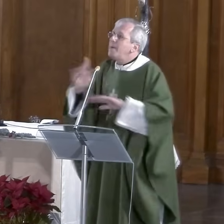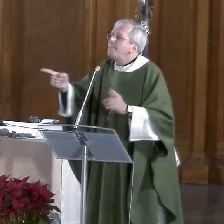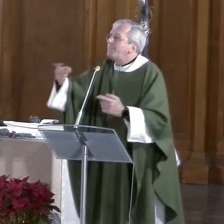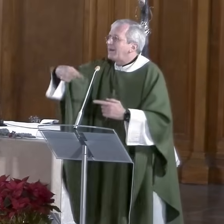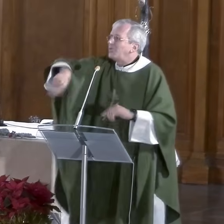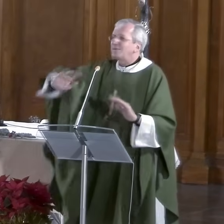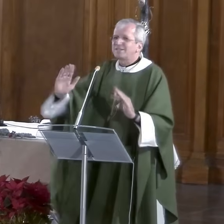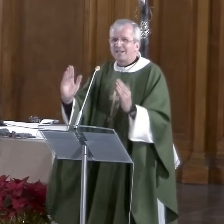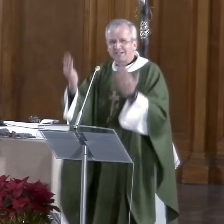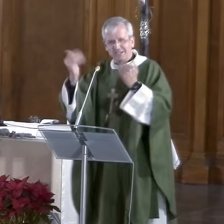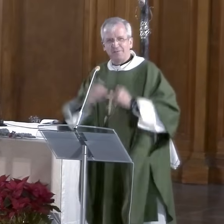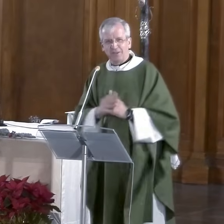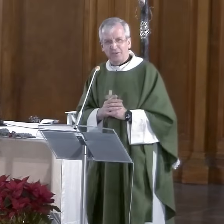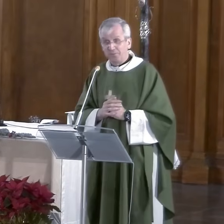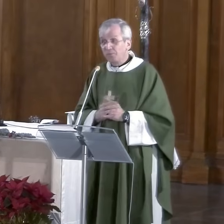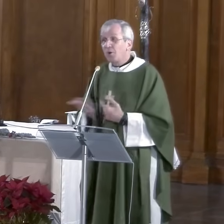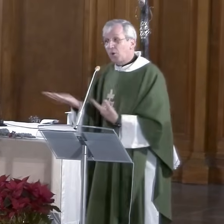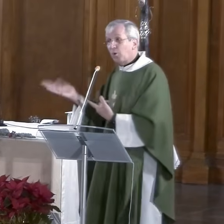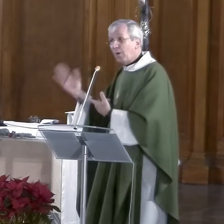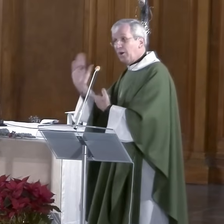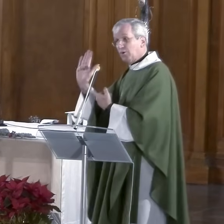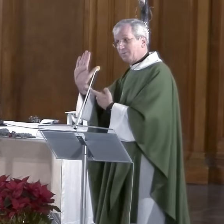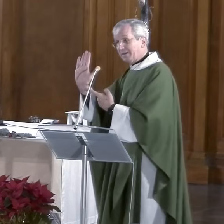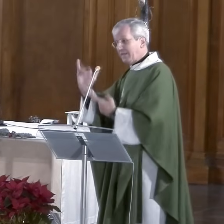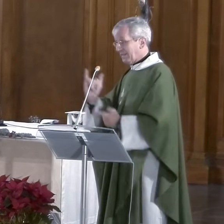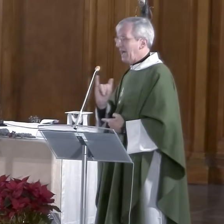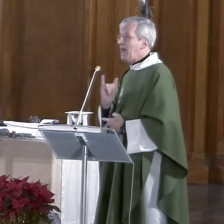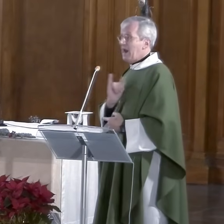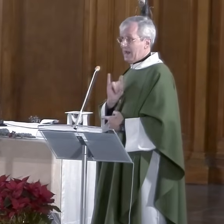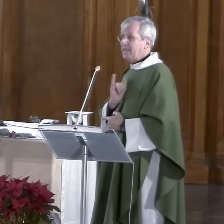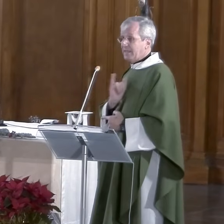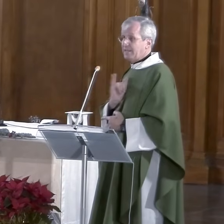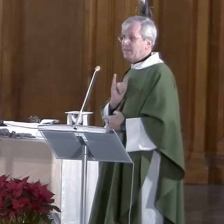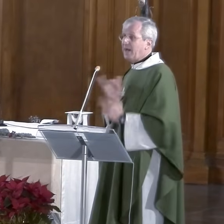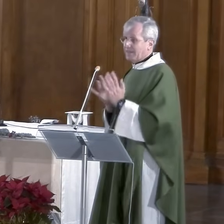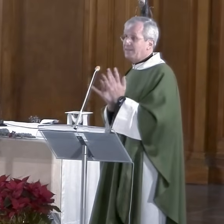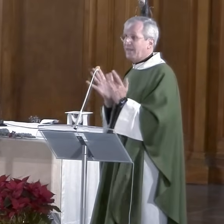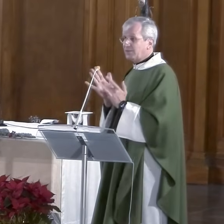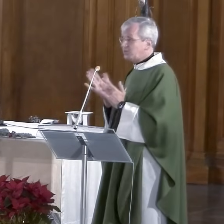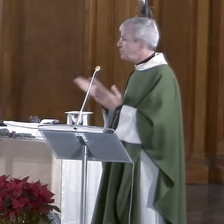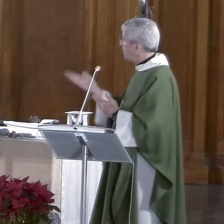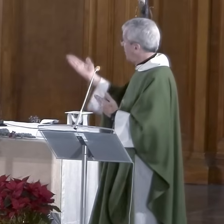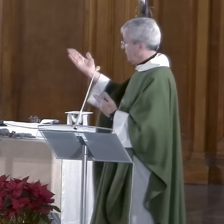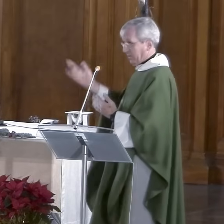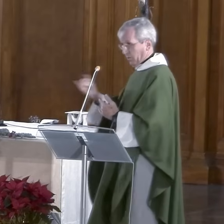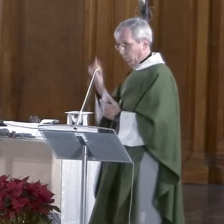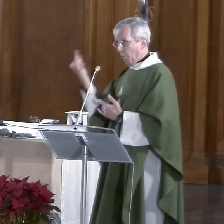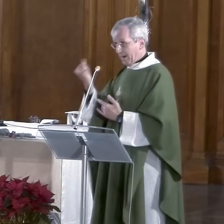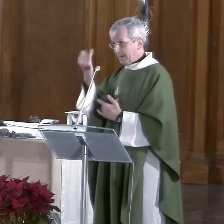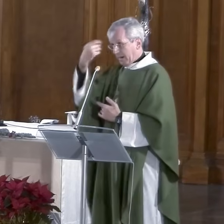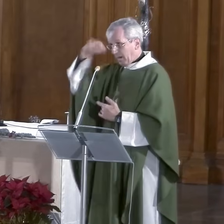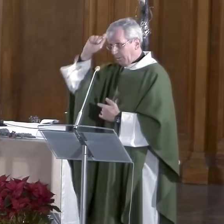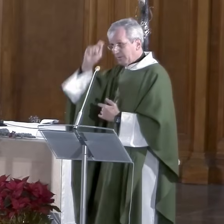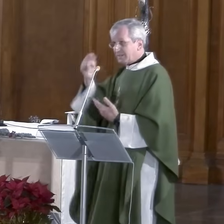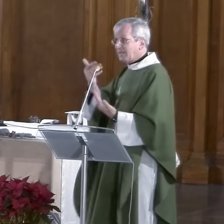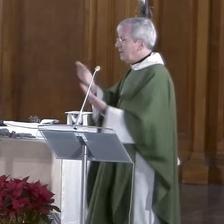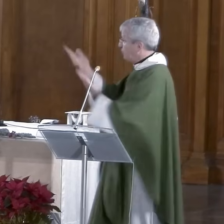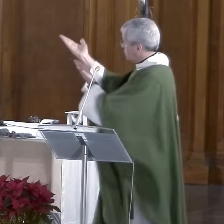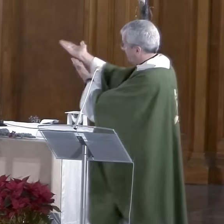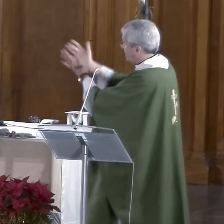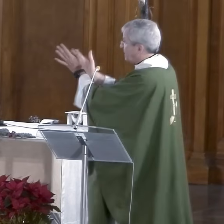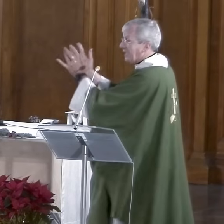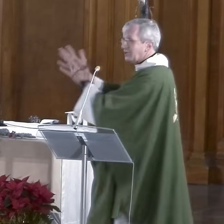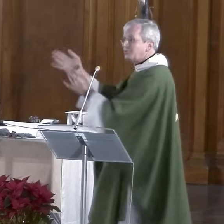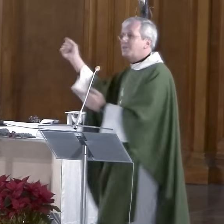sangre para nuestra salvación. Con lo cual nos presenta la identidad de Jesús. Juan el Bautista